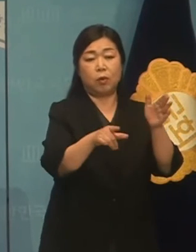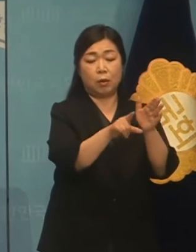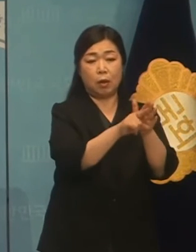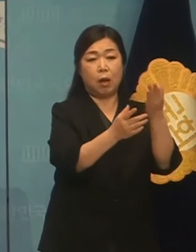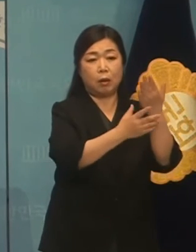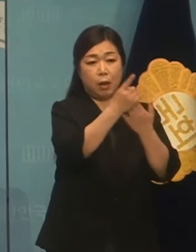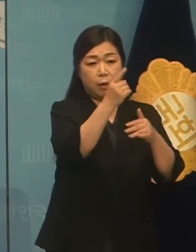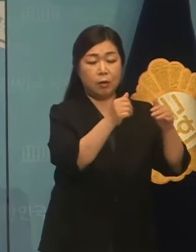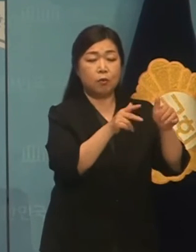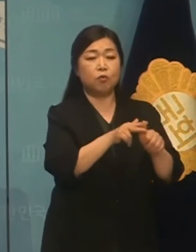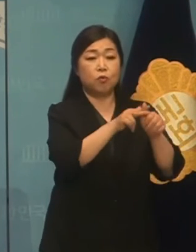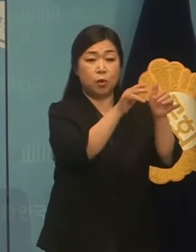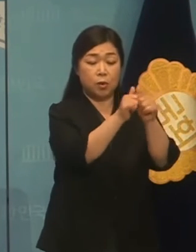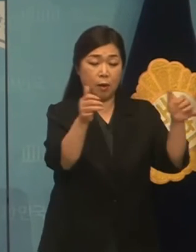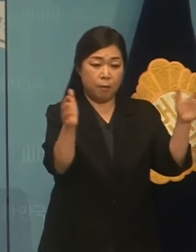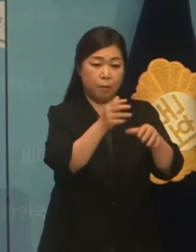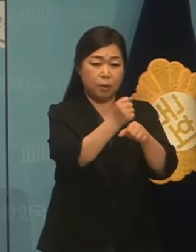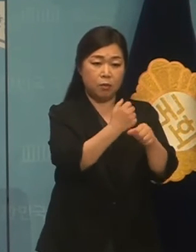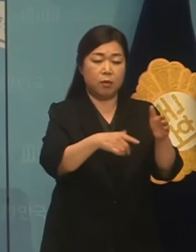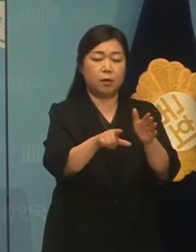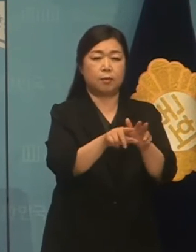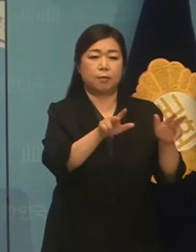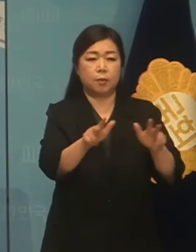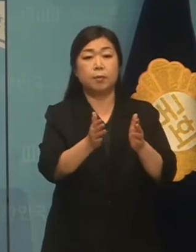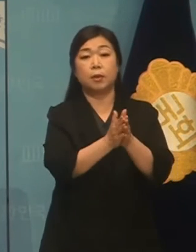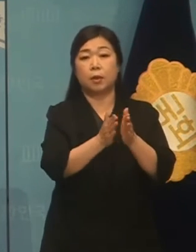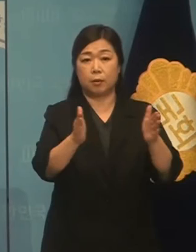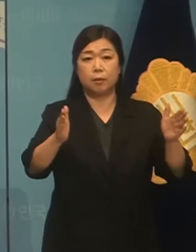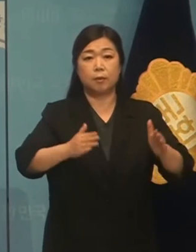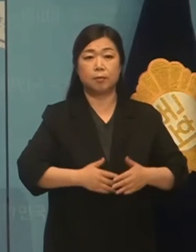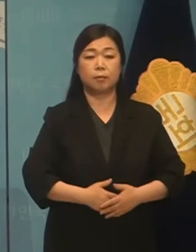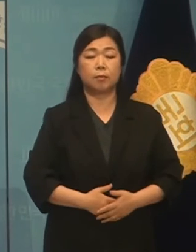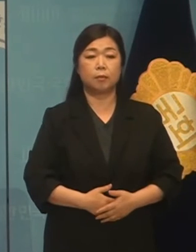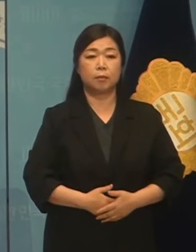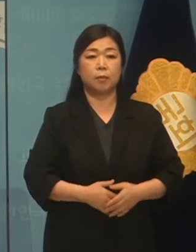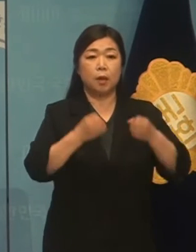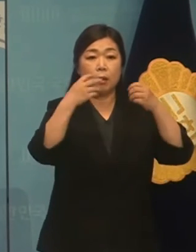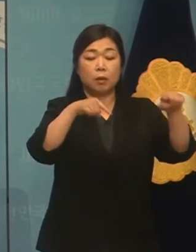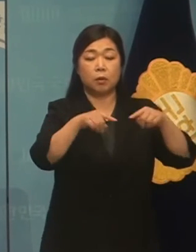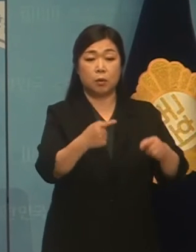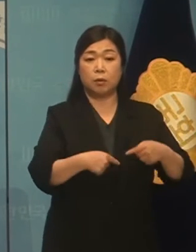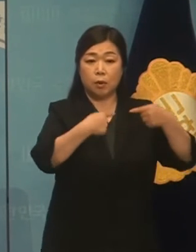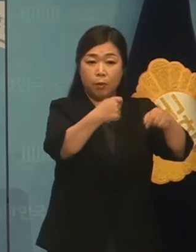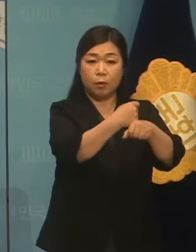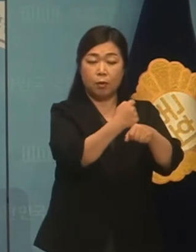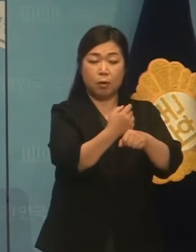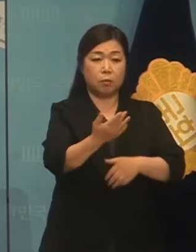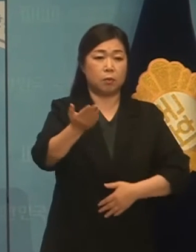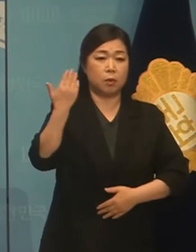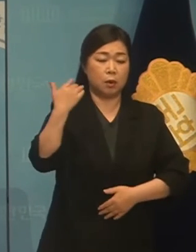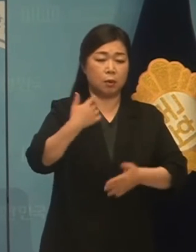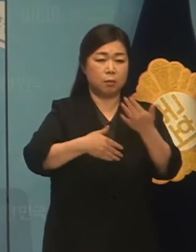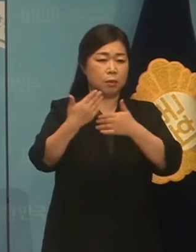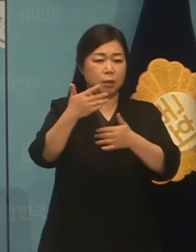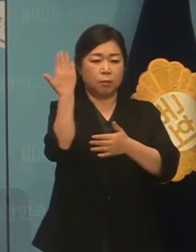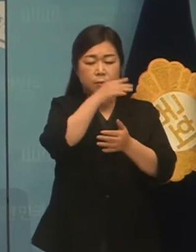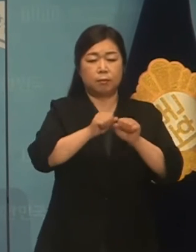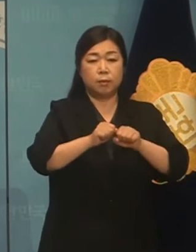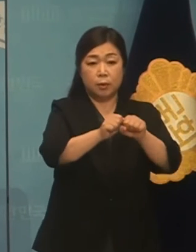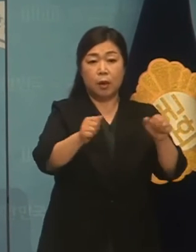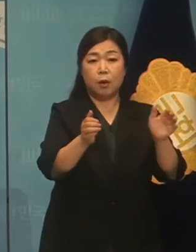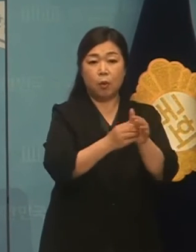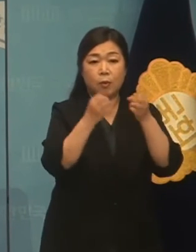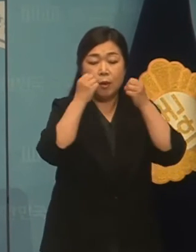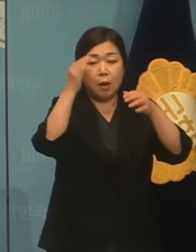되어 구축 작업에 즉각 착수할 것입니다. 새 정권에 참여하여 지난 정권의 잔재를 청산하고